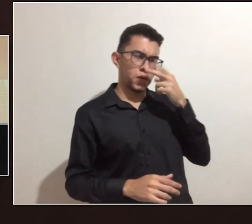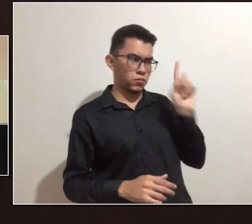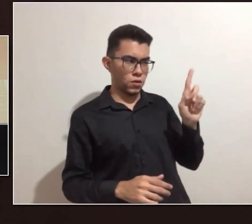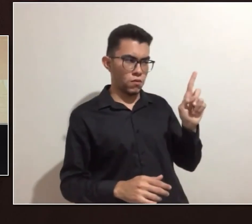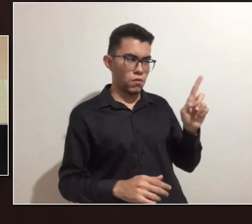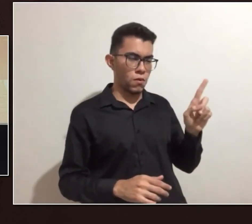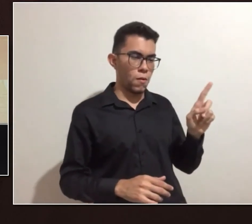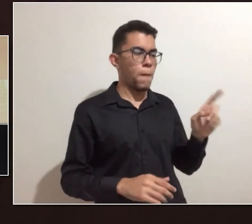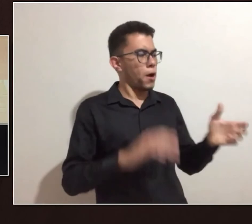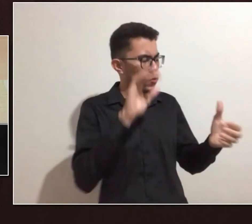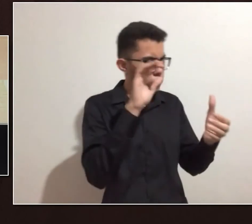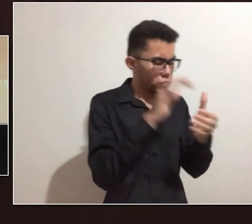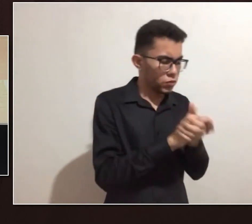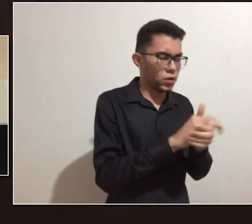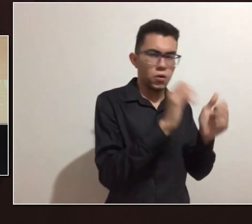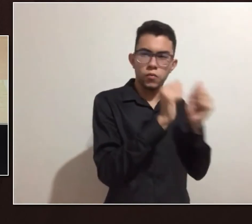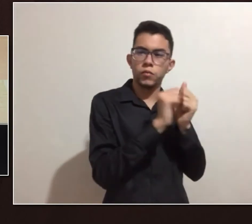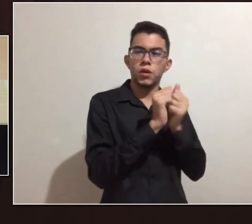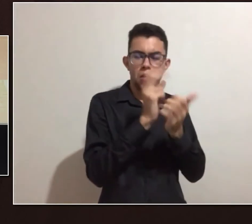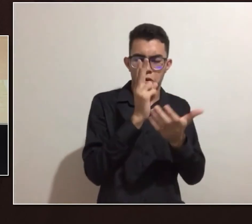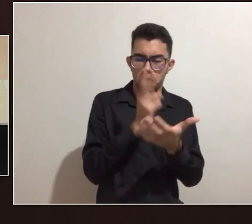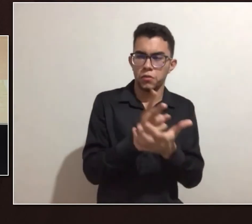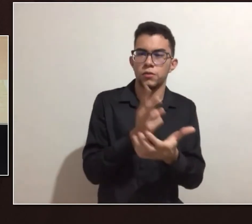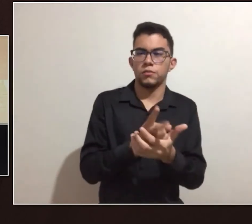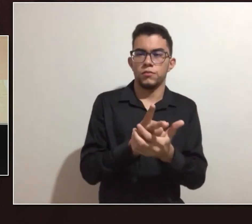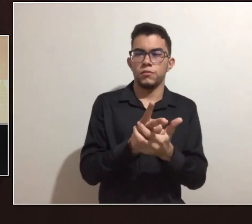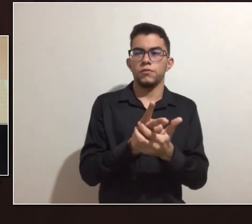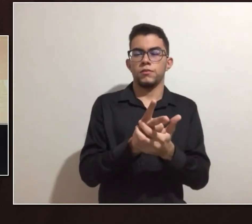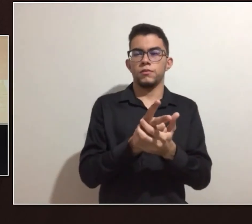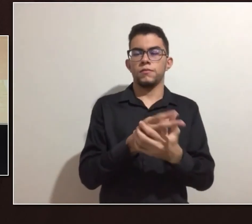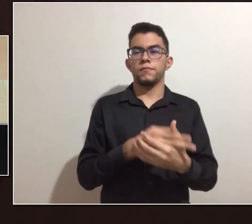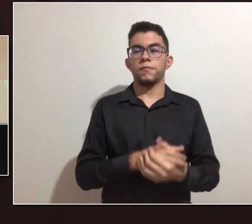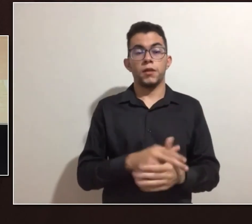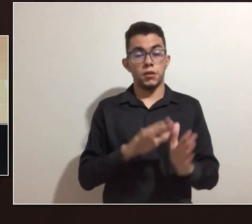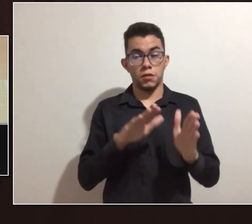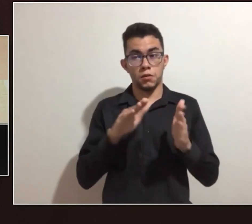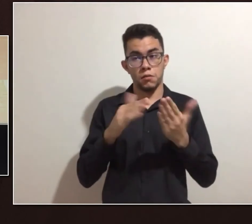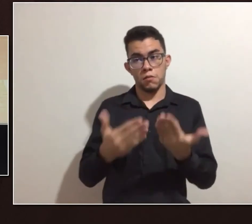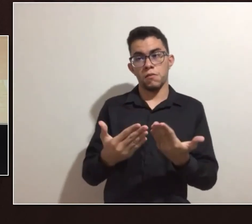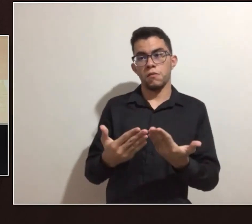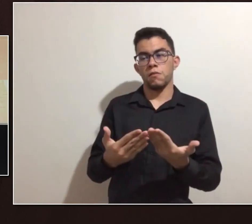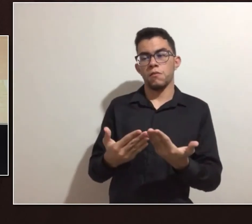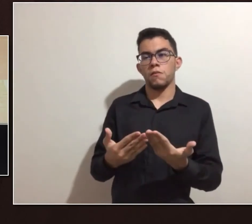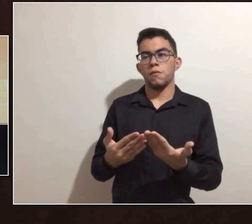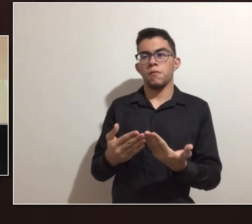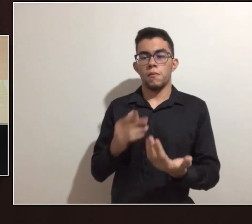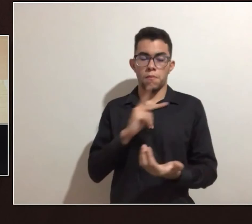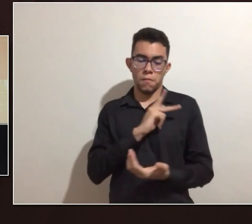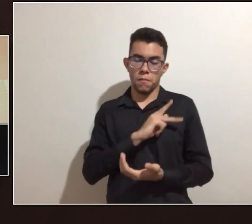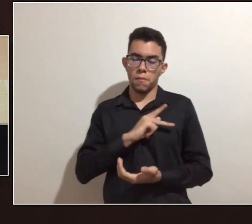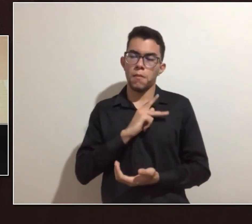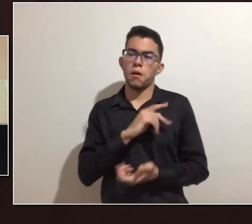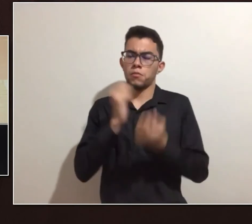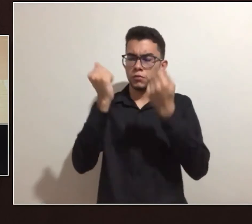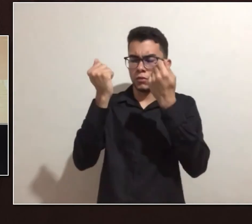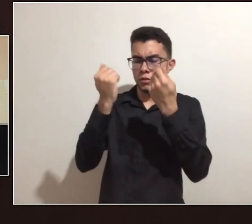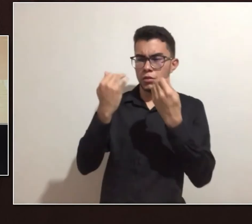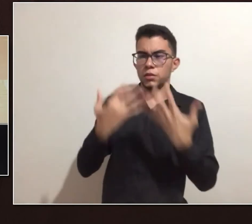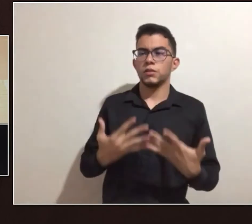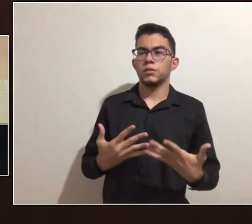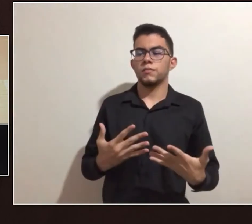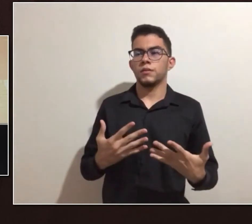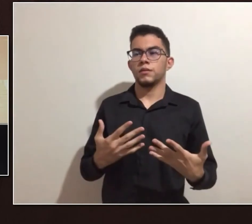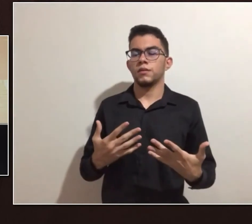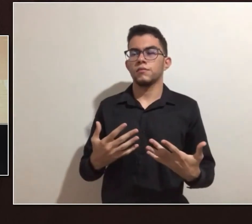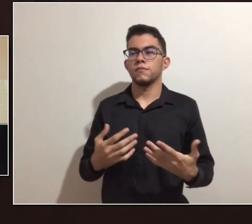adapta-se à condição em que você estiver. Aí Paulo fala, para que pela sua vida,